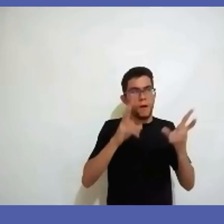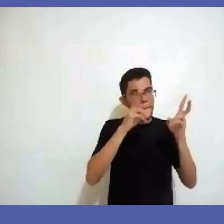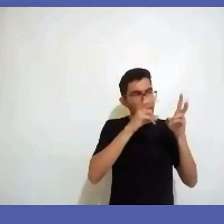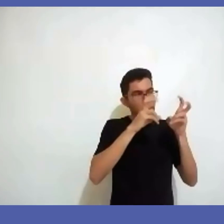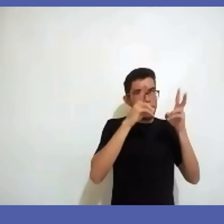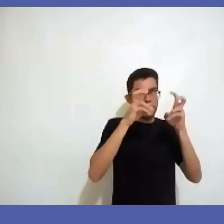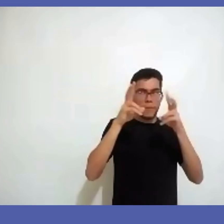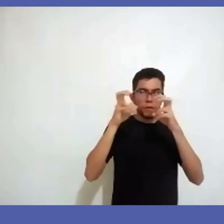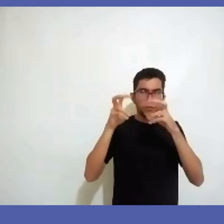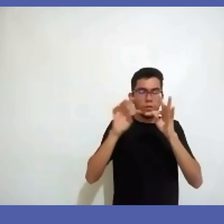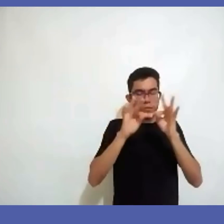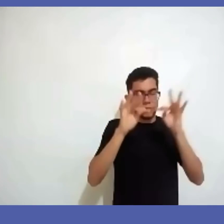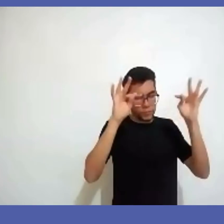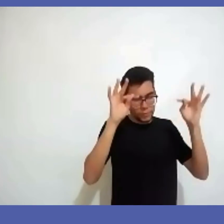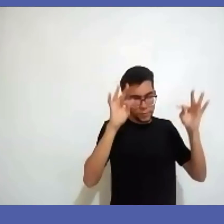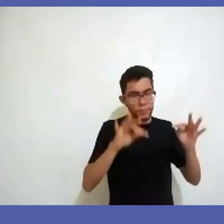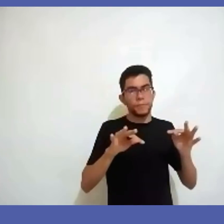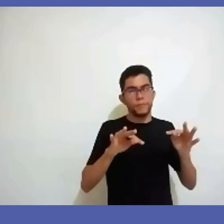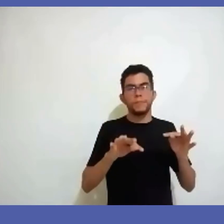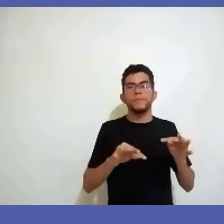templo, irmãos,